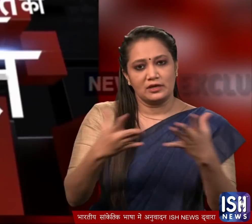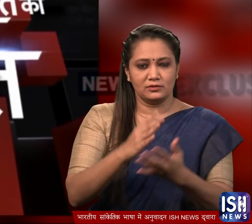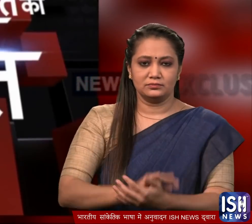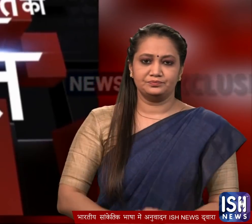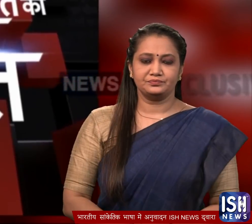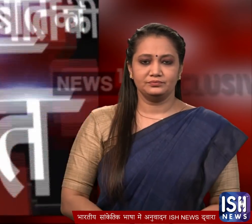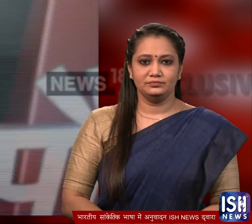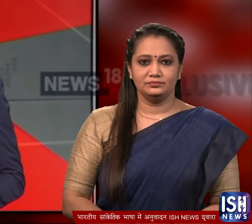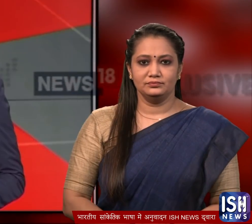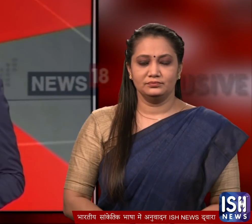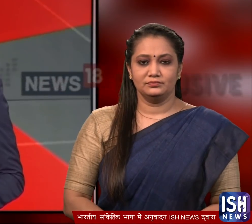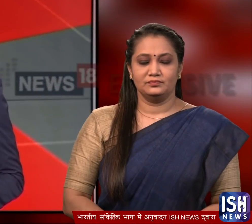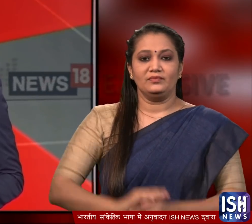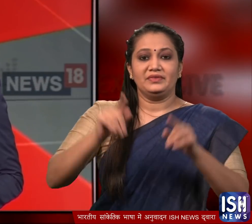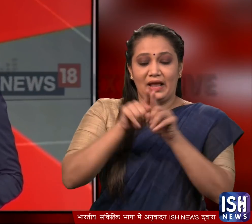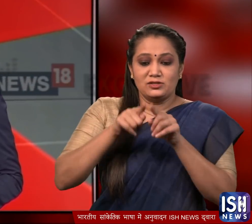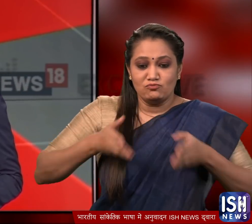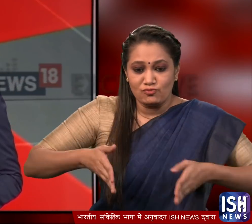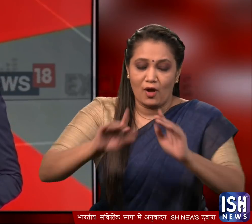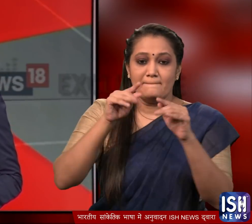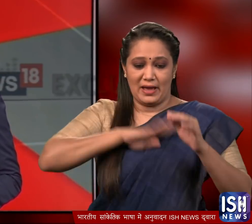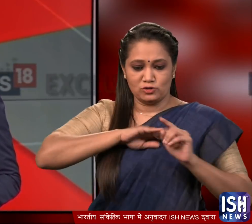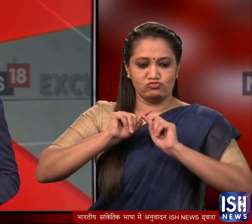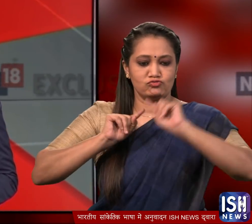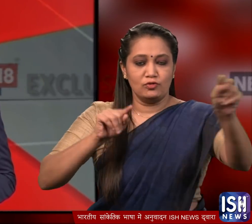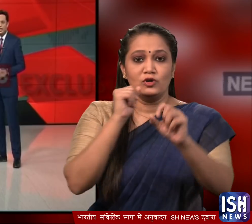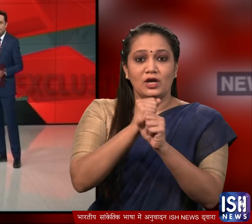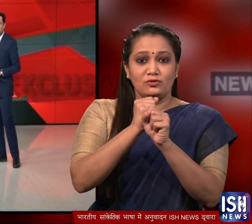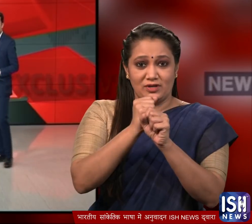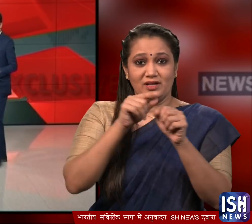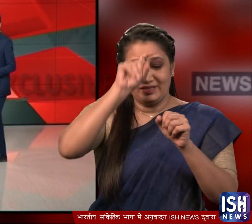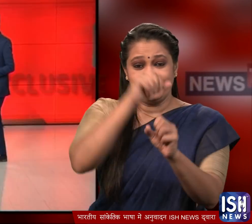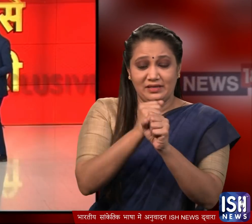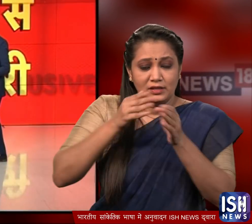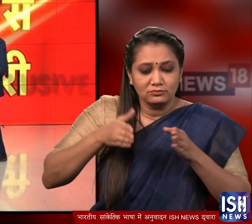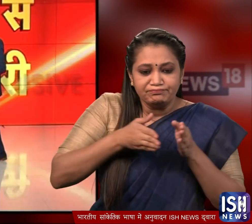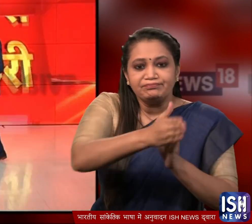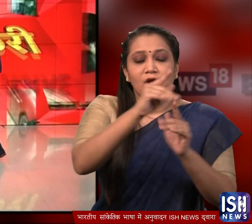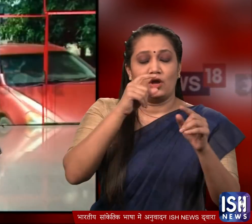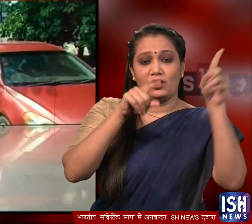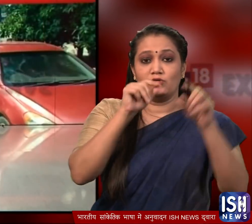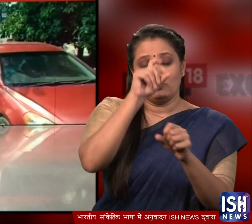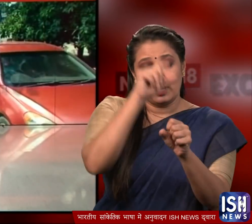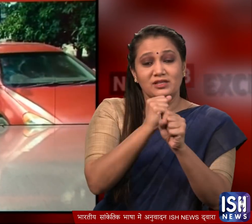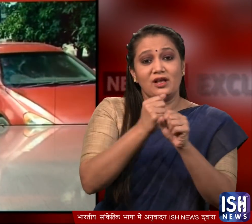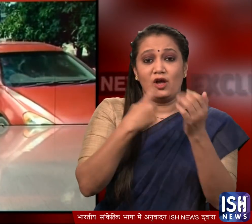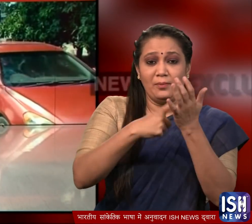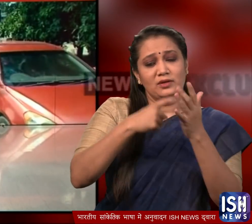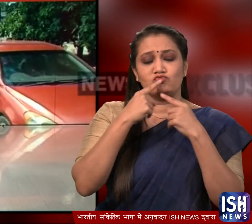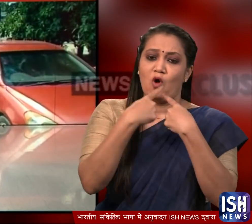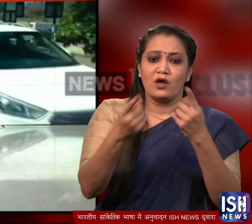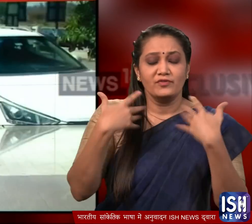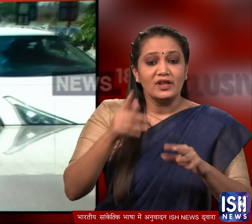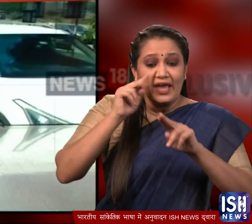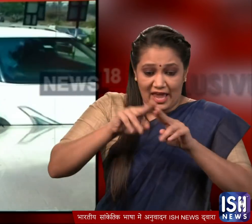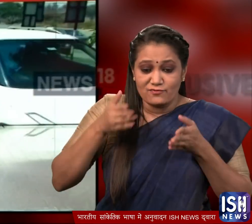में जुट गया। सड़क के रास्ते महाराष्ट्र से गुजरात आने वालों पर सरकार के नए फैसले से अफरा तफरी मच गई। विजय रूपाणी सरकार ने एक दिन पहले ही